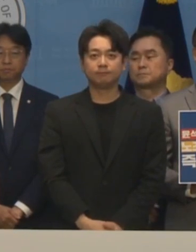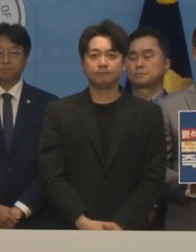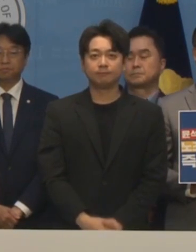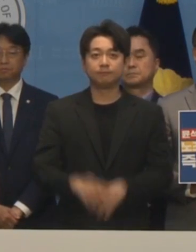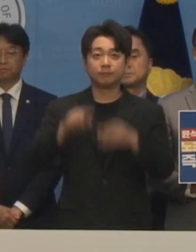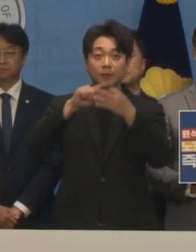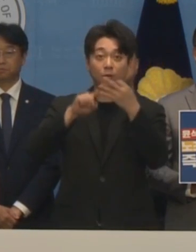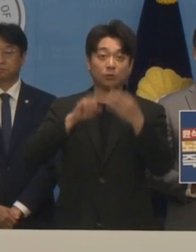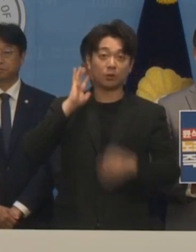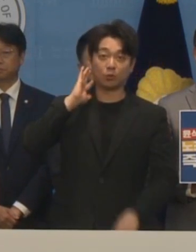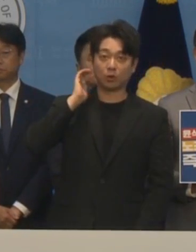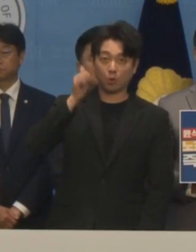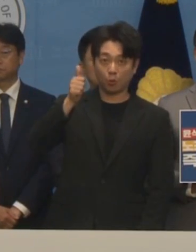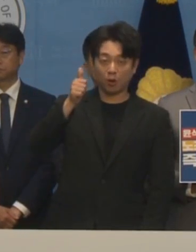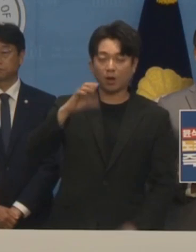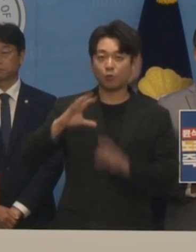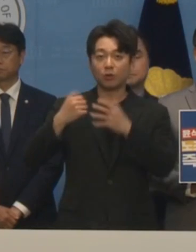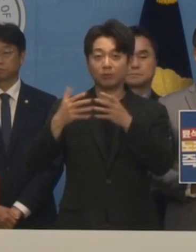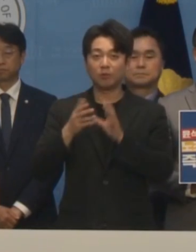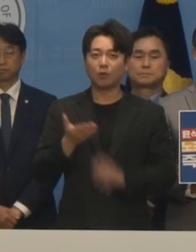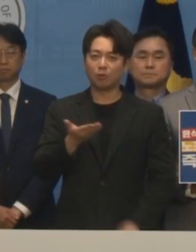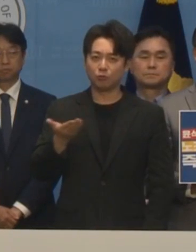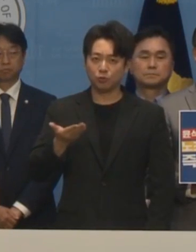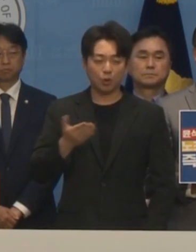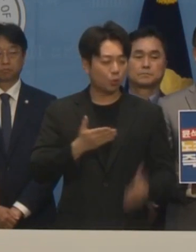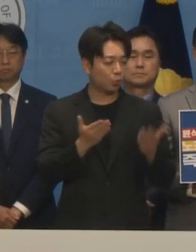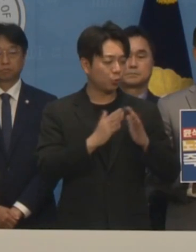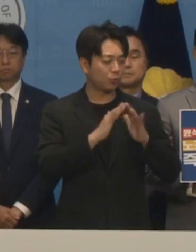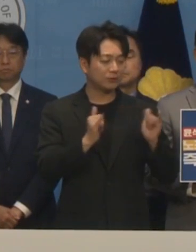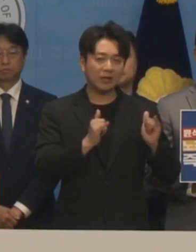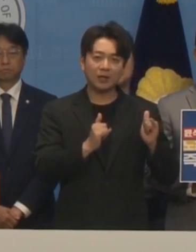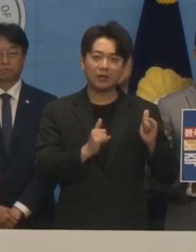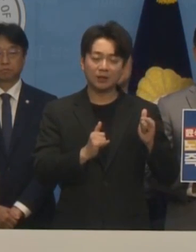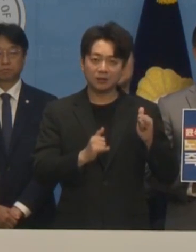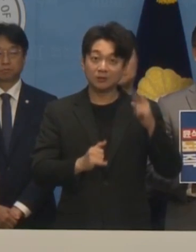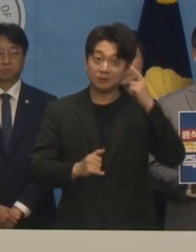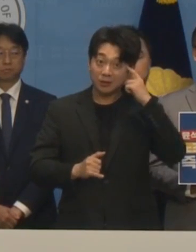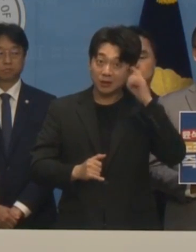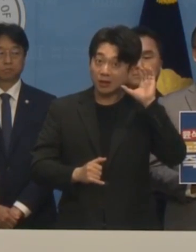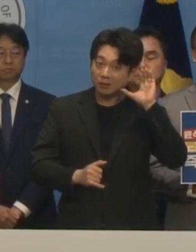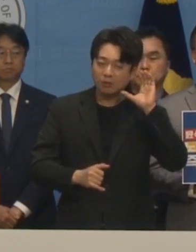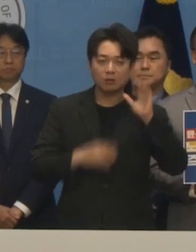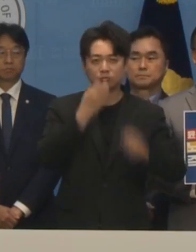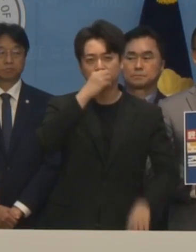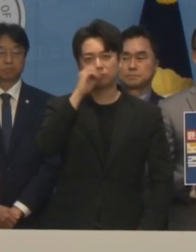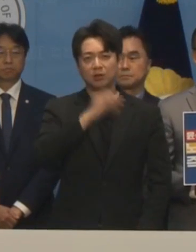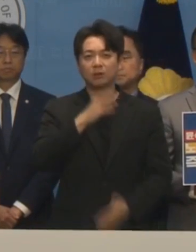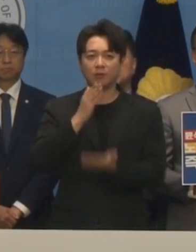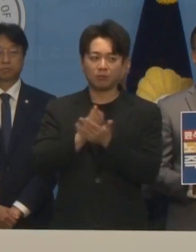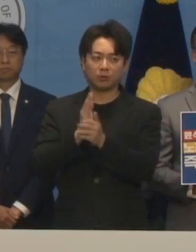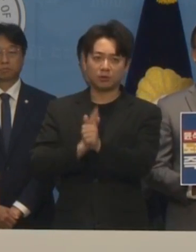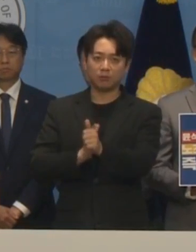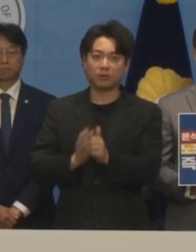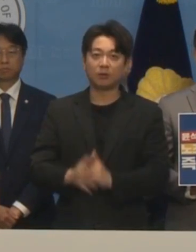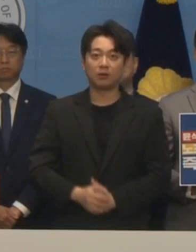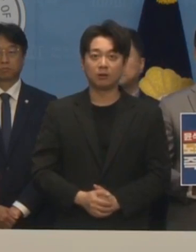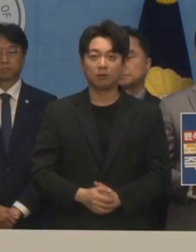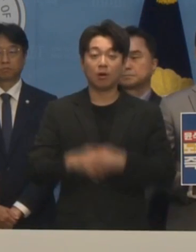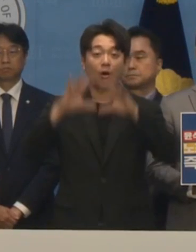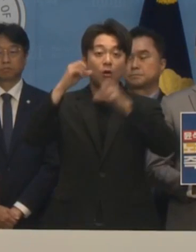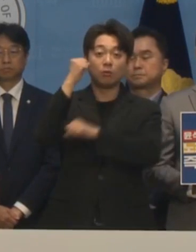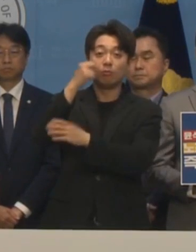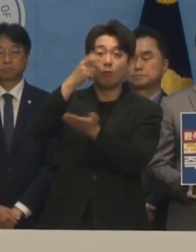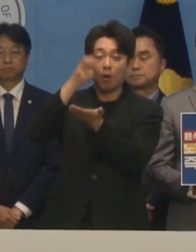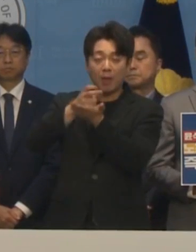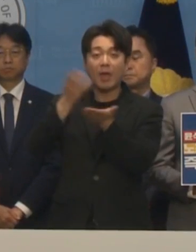윤석열 대통령과 여당은 노동자의 바람을 외면하지 말아야 합니다. 헌법이 보장하는 노동 3권에 맞게, 국제 노동